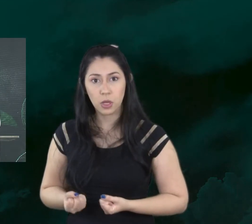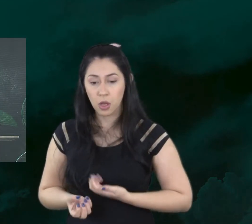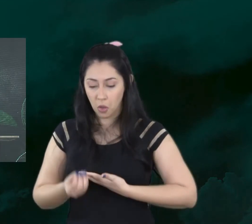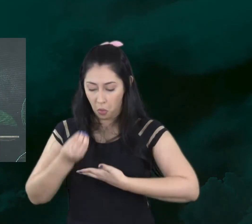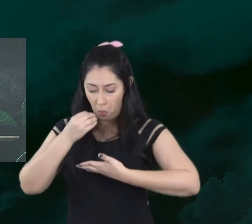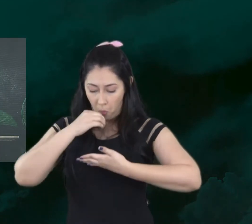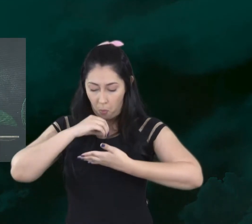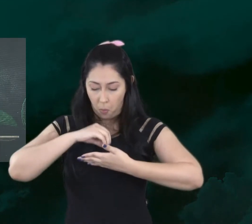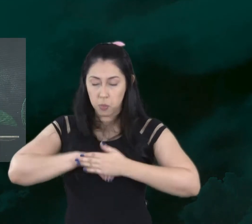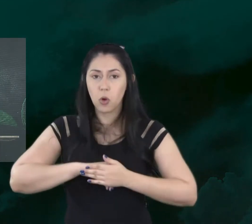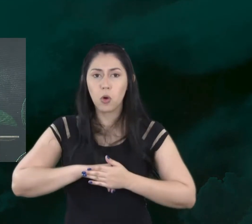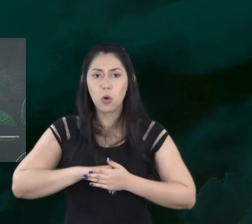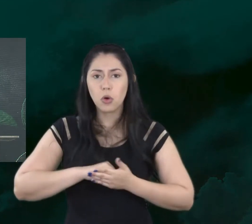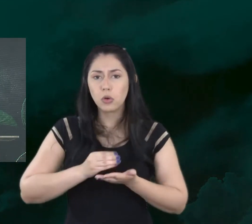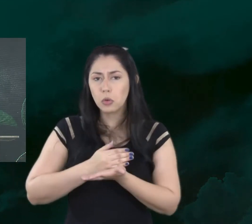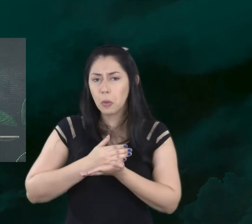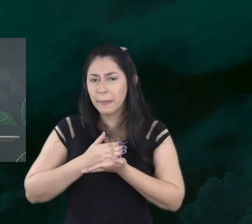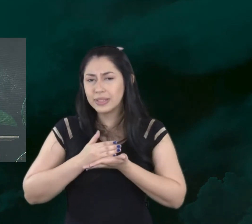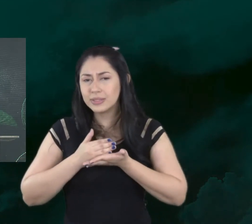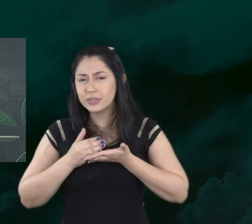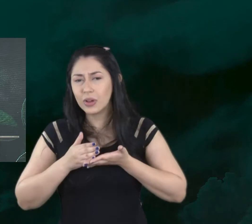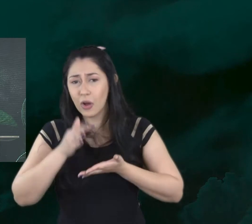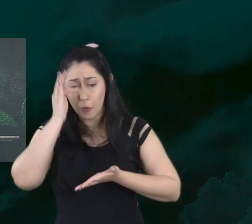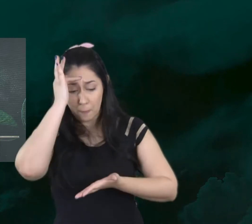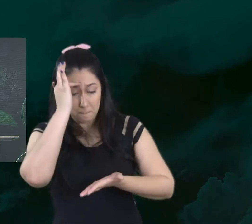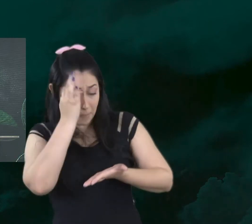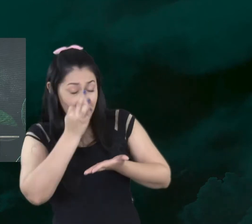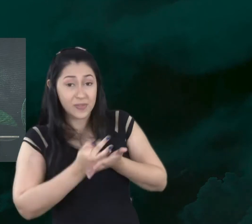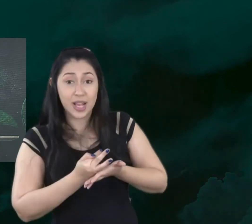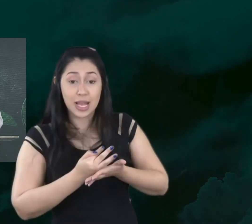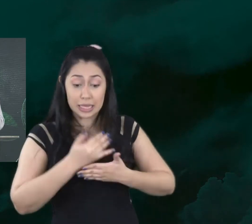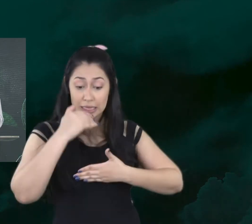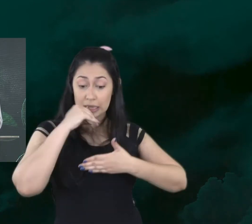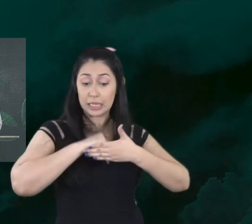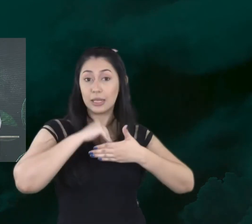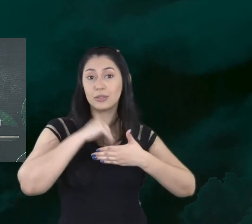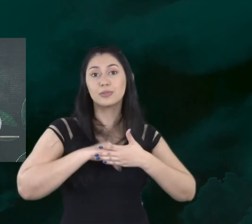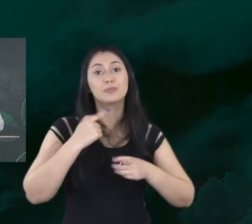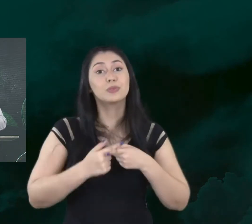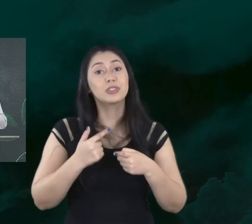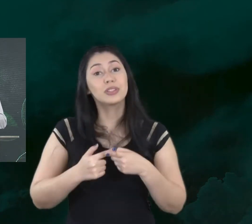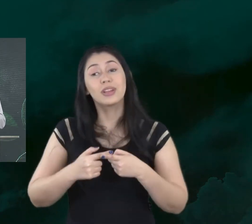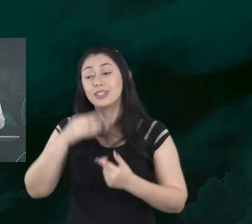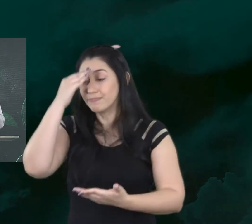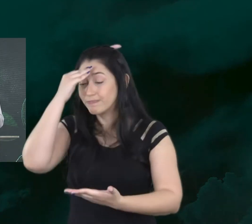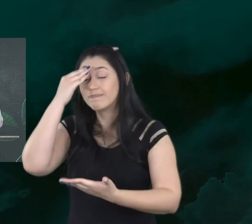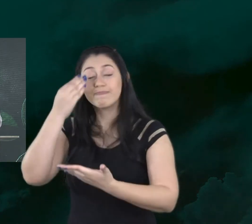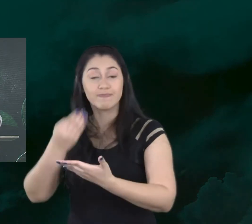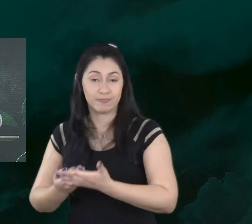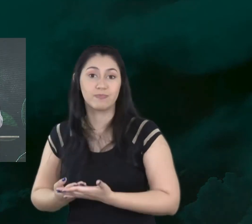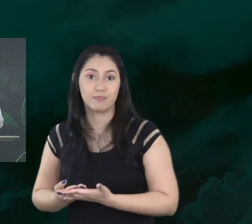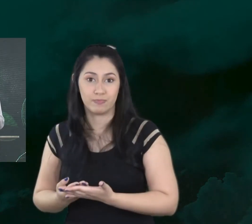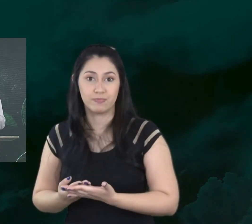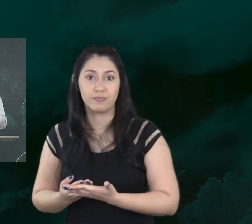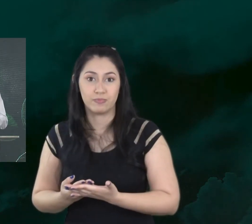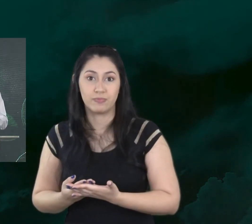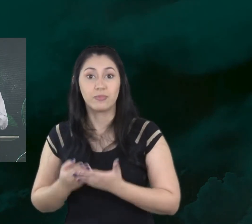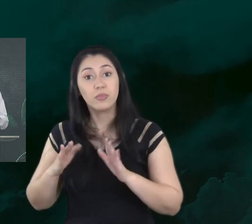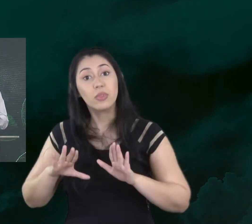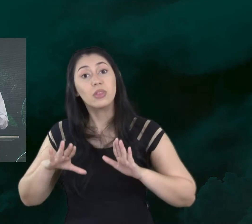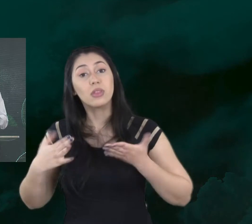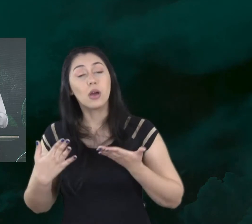de você a sua fé subjetiva. Por quê? Porque você creu. Então, a sua fé